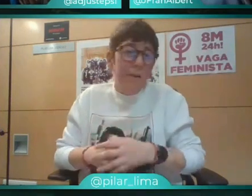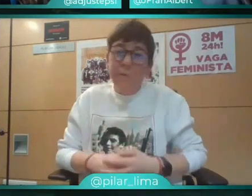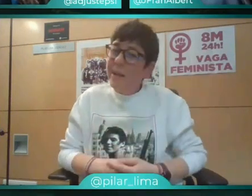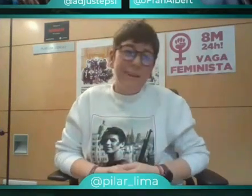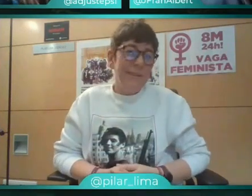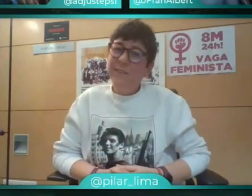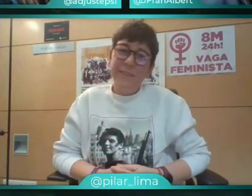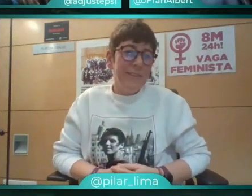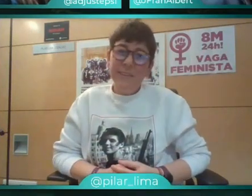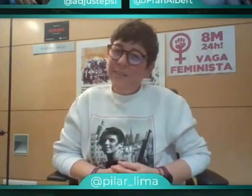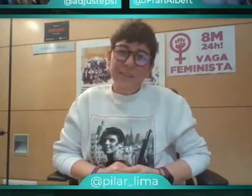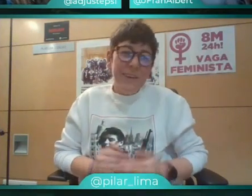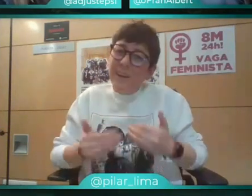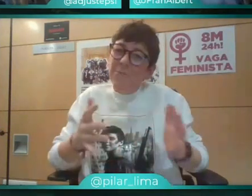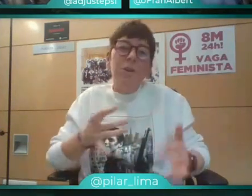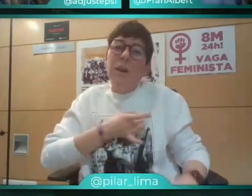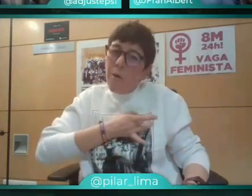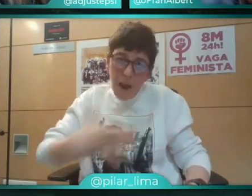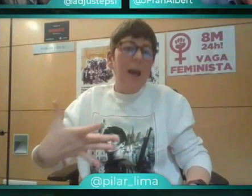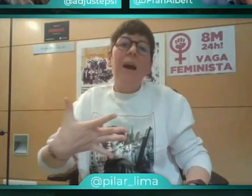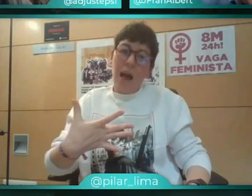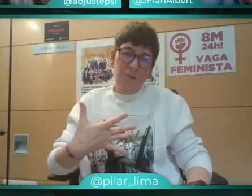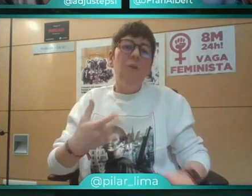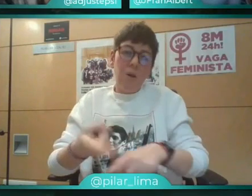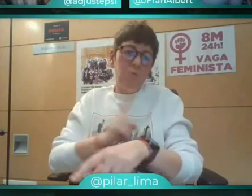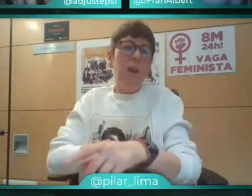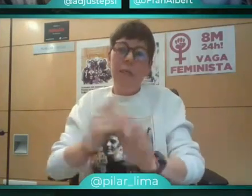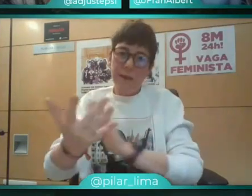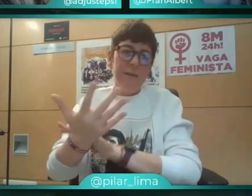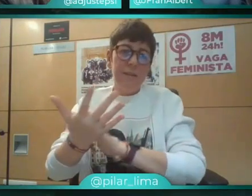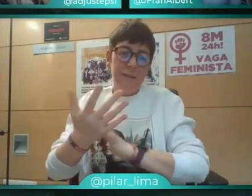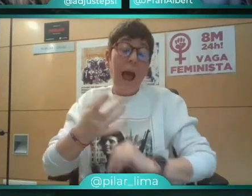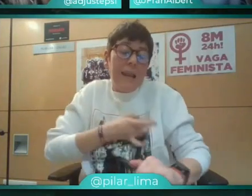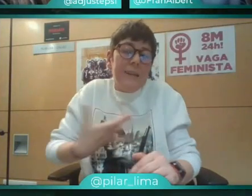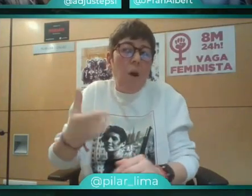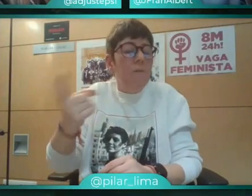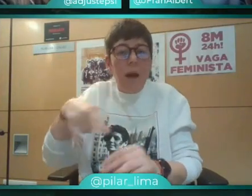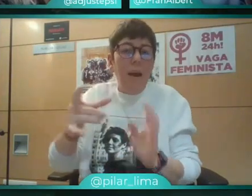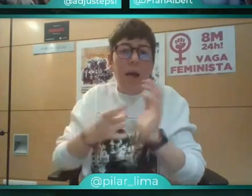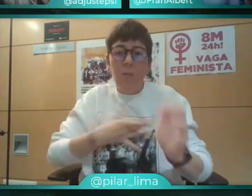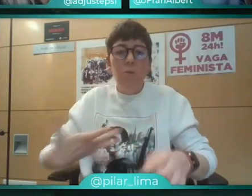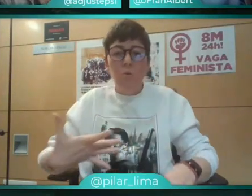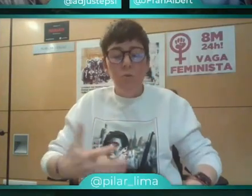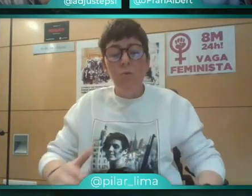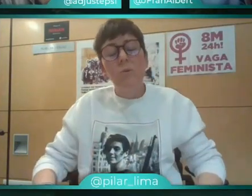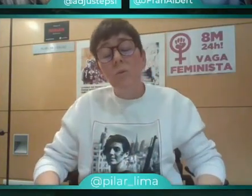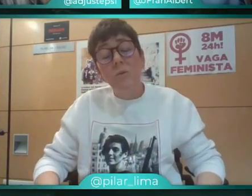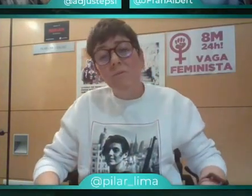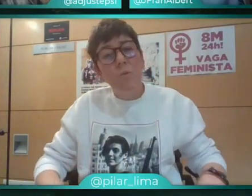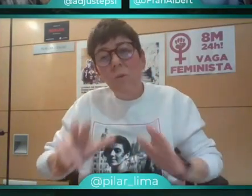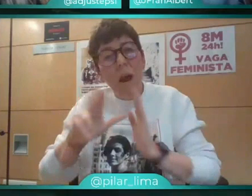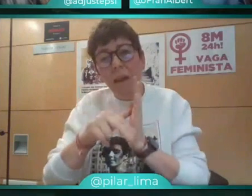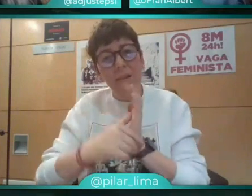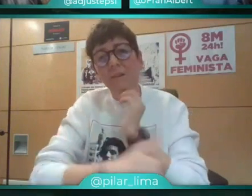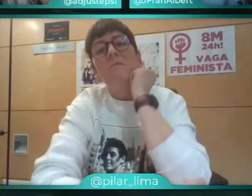sea efectivamente llega tarde llega tarde o sea yo creo que han estado